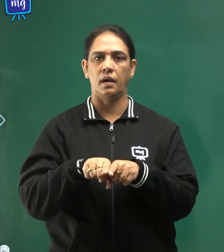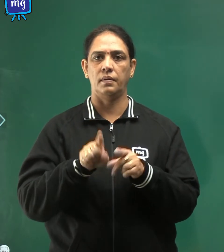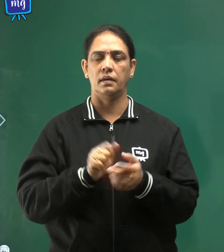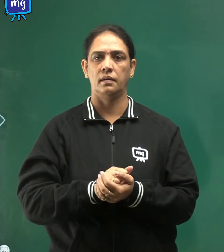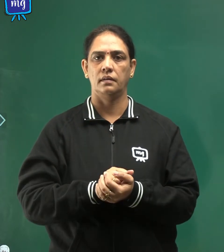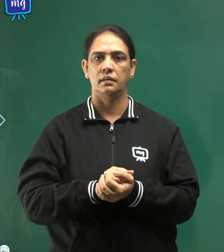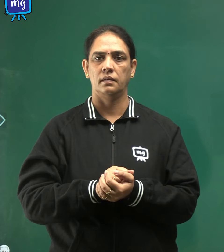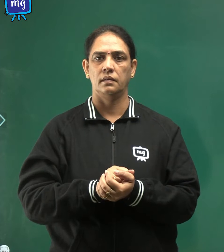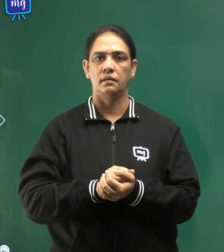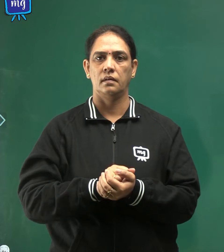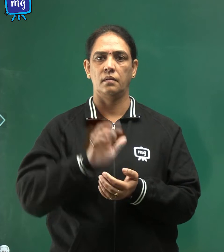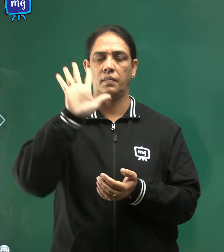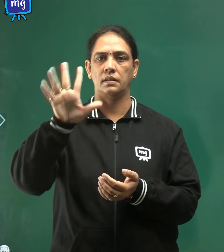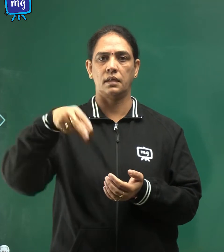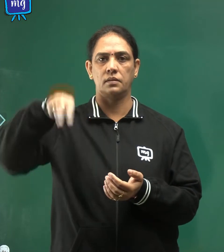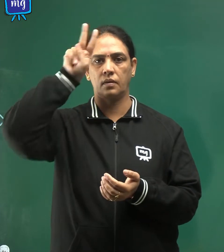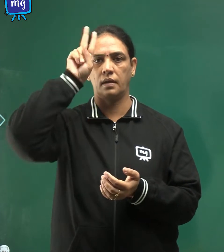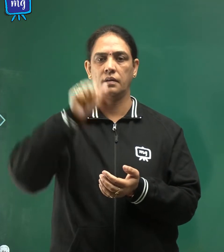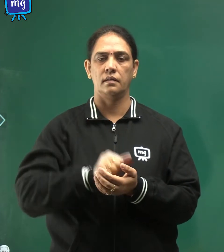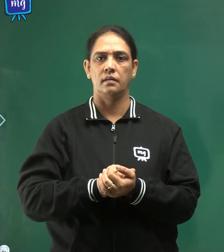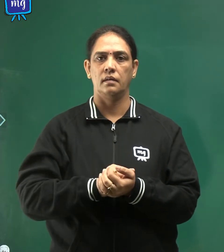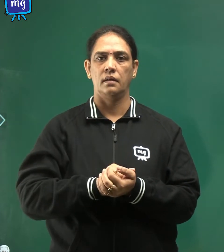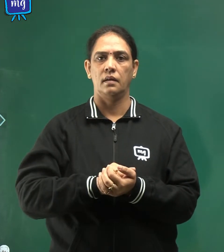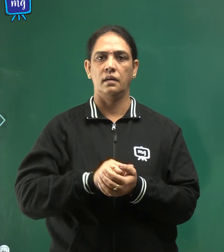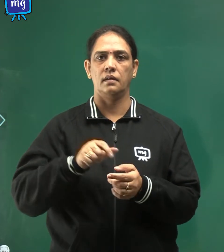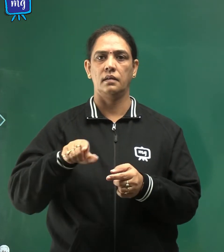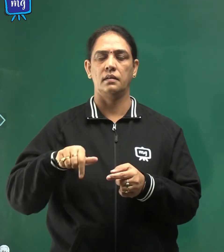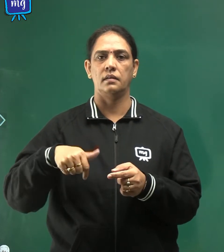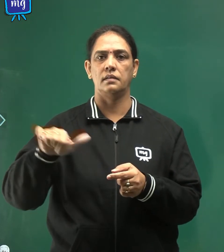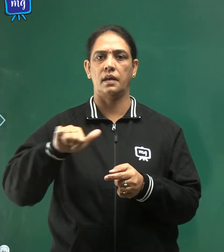बराबर 5 का स्क्वायर। इसी प्रकार